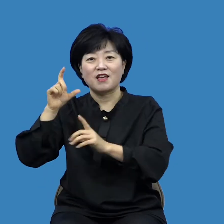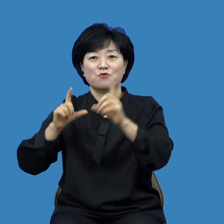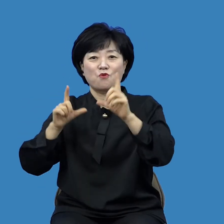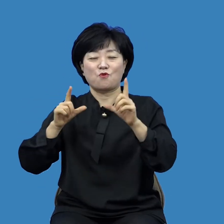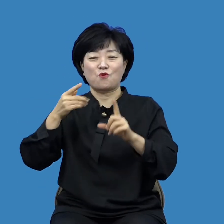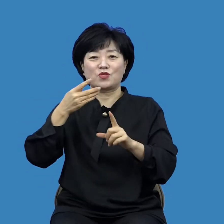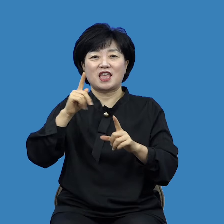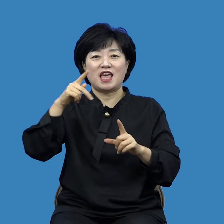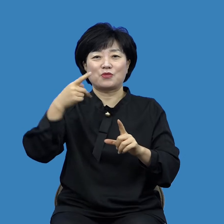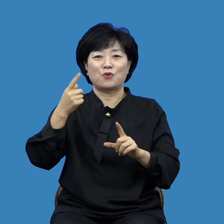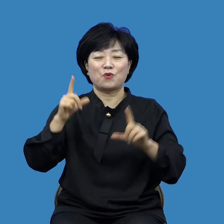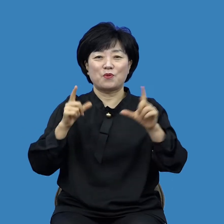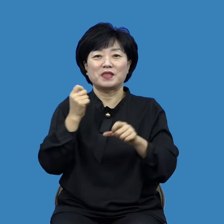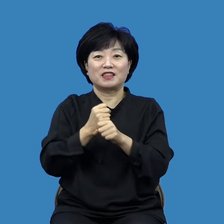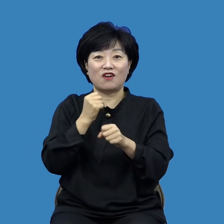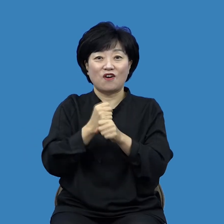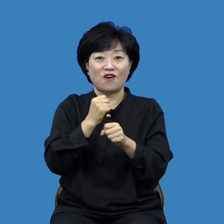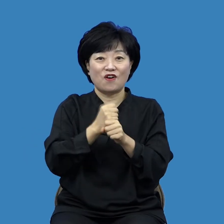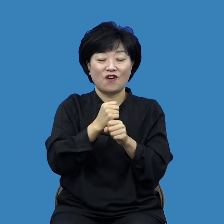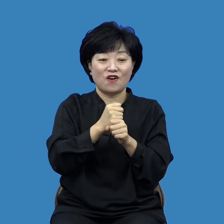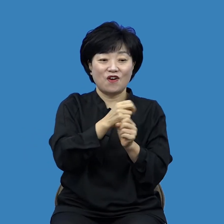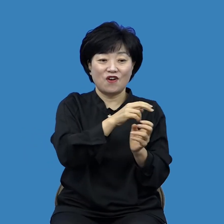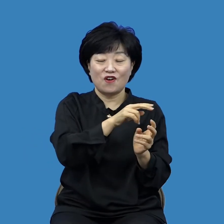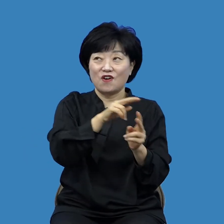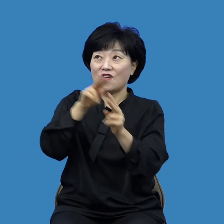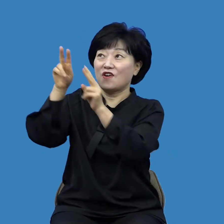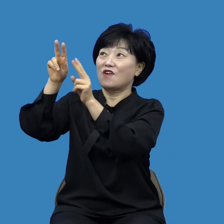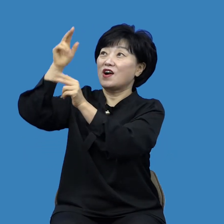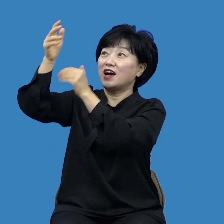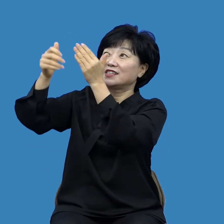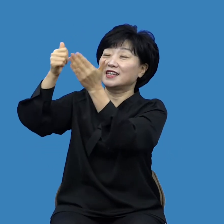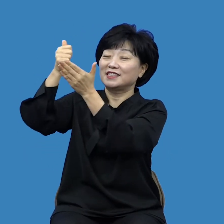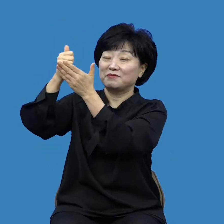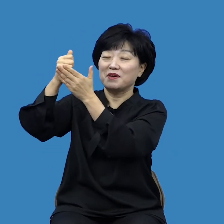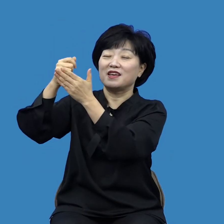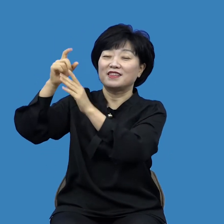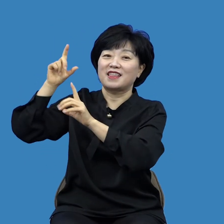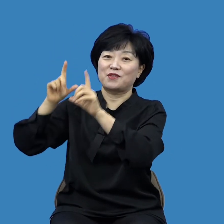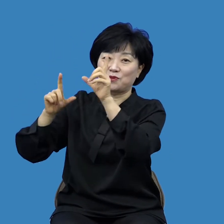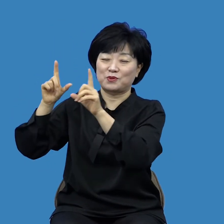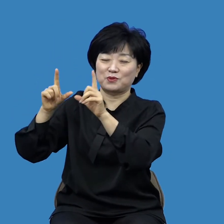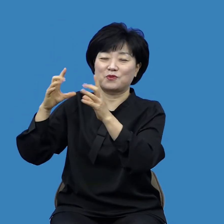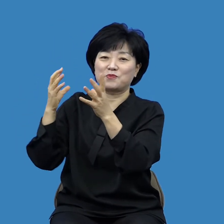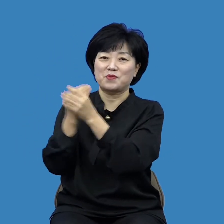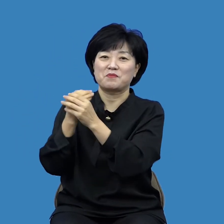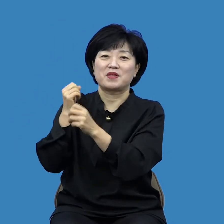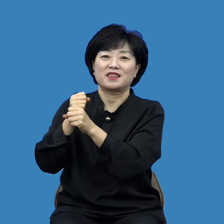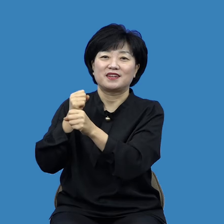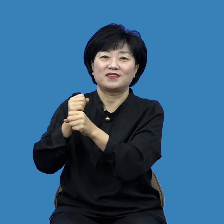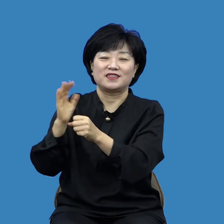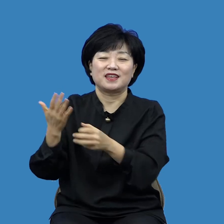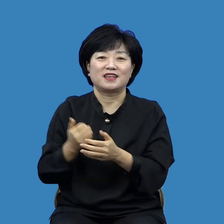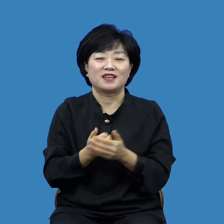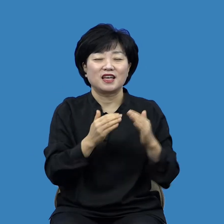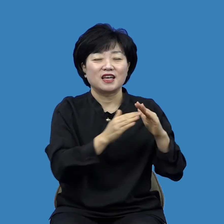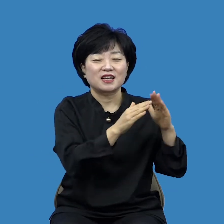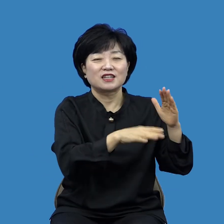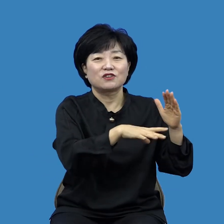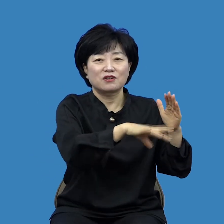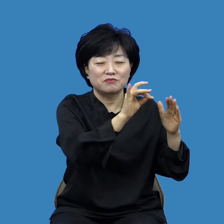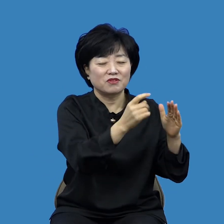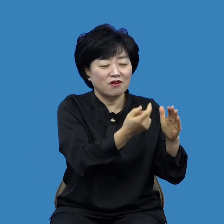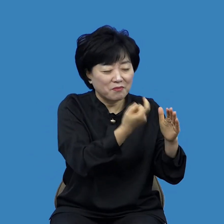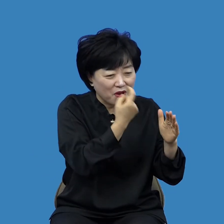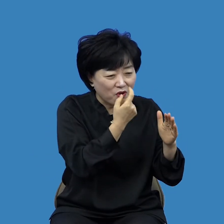어디까지 이어진다는 거예요? 하나님을 대하는 우리 태도로 이어진다는 거예요. 그래서 가정에서 부모에게 순종하고 공경하는 것을